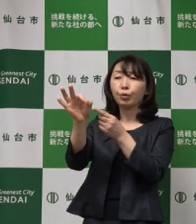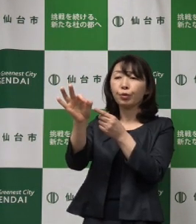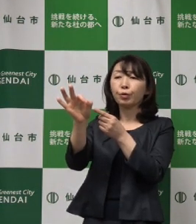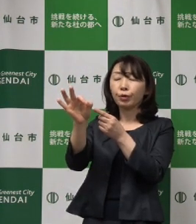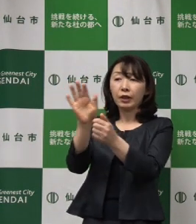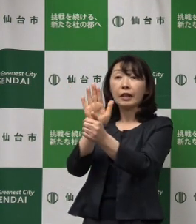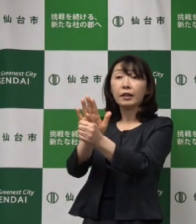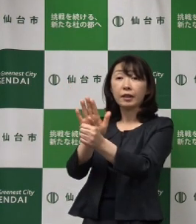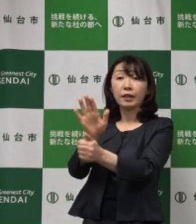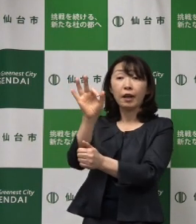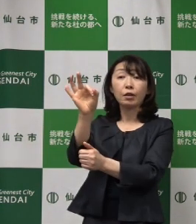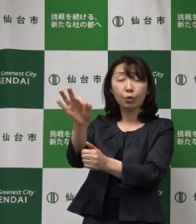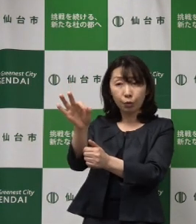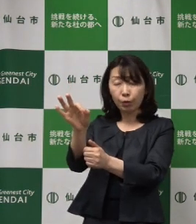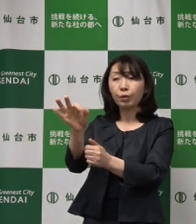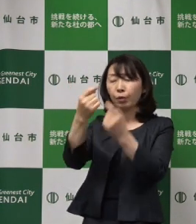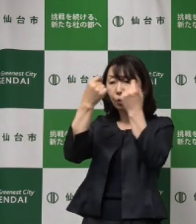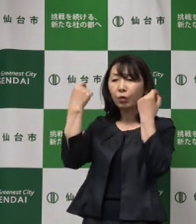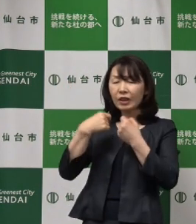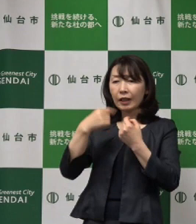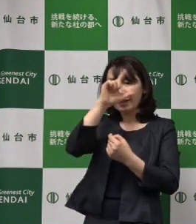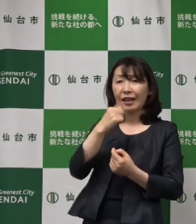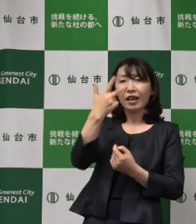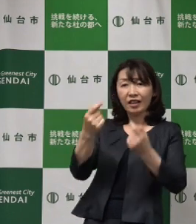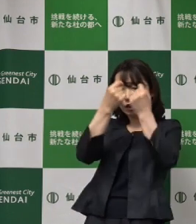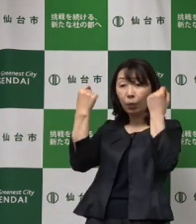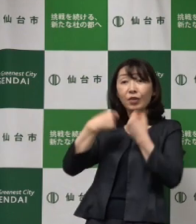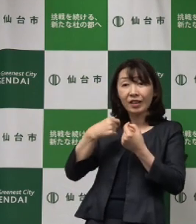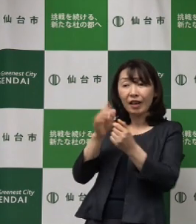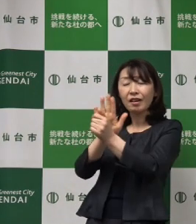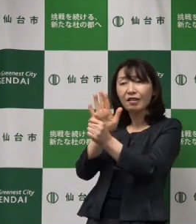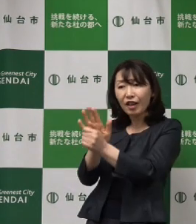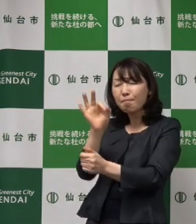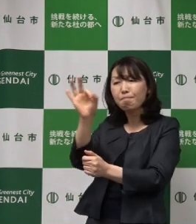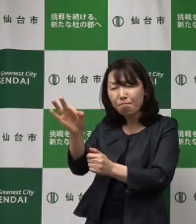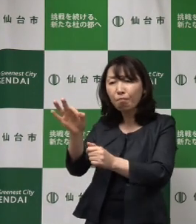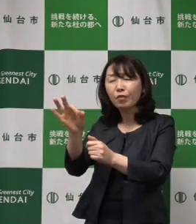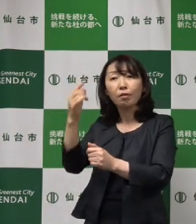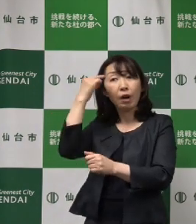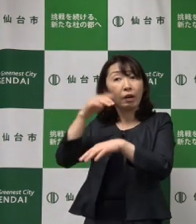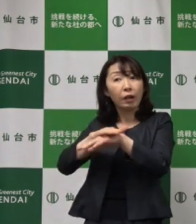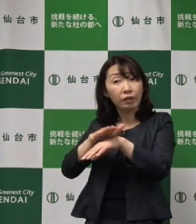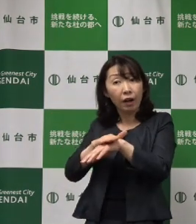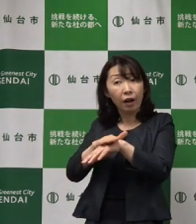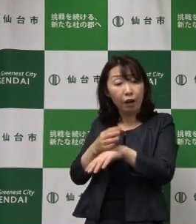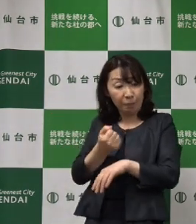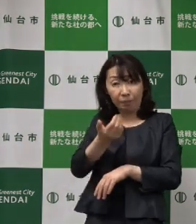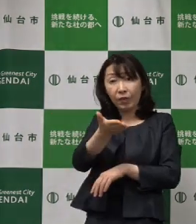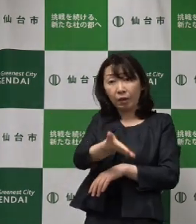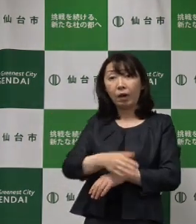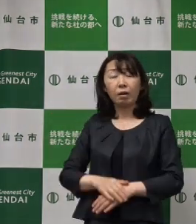独自の、事業を展開するお考えというのはありますでしょうか。 これは